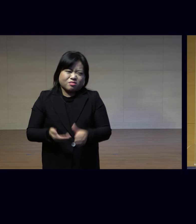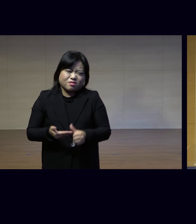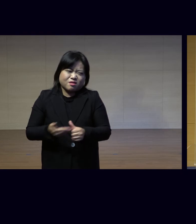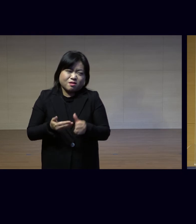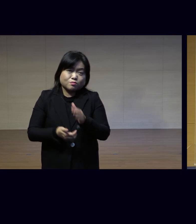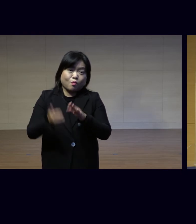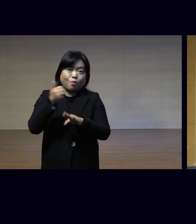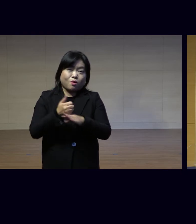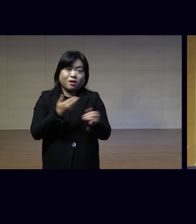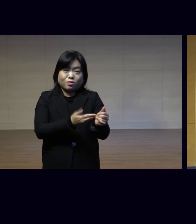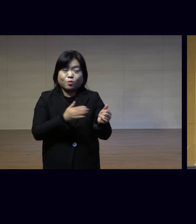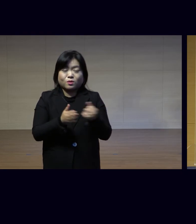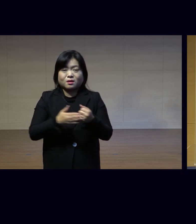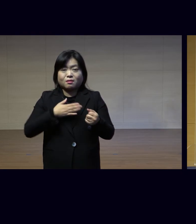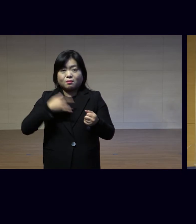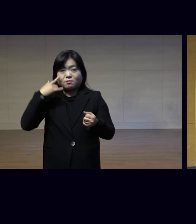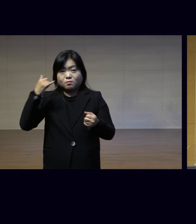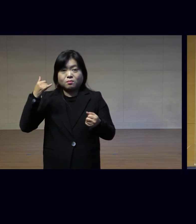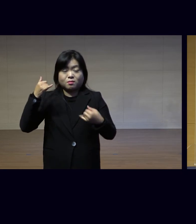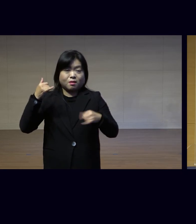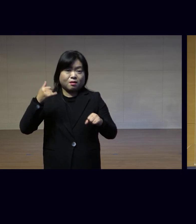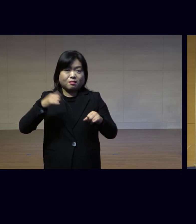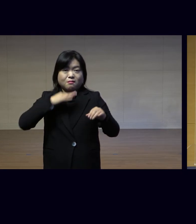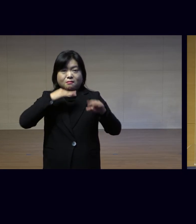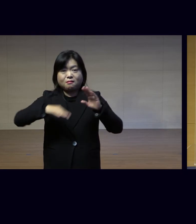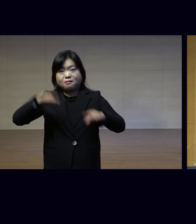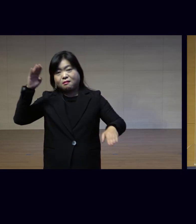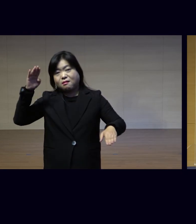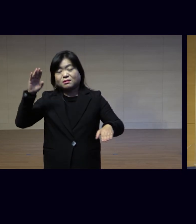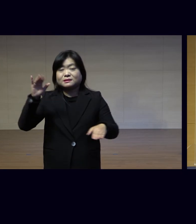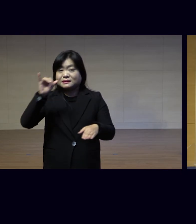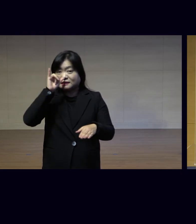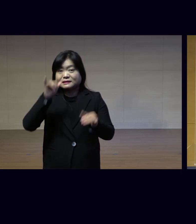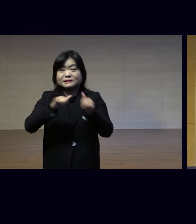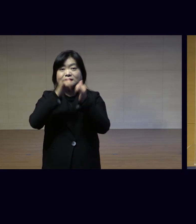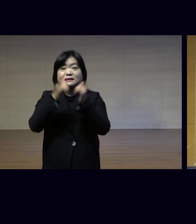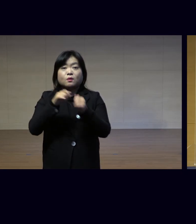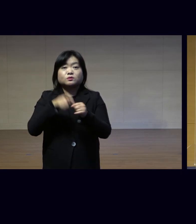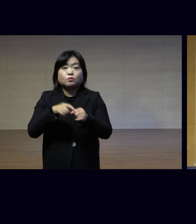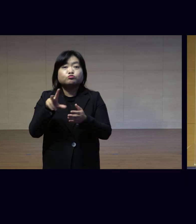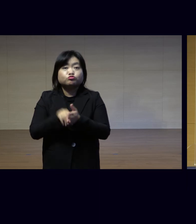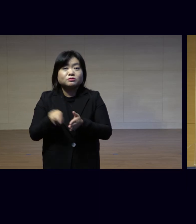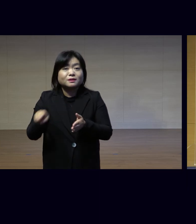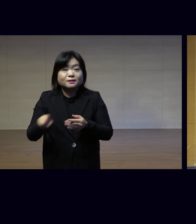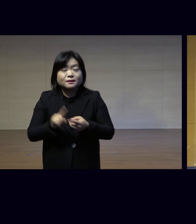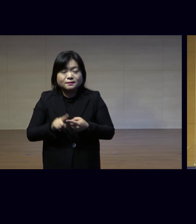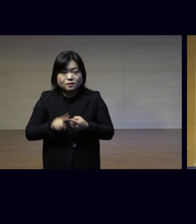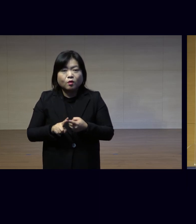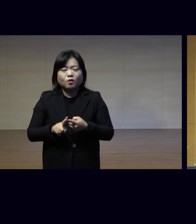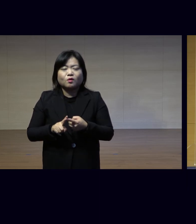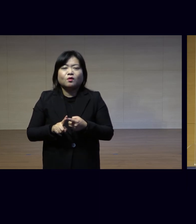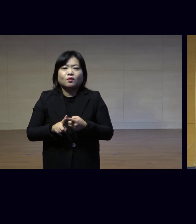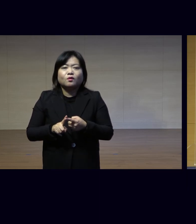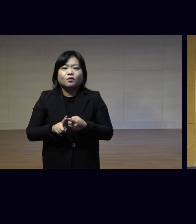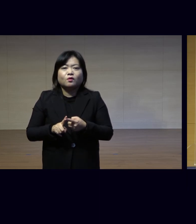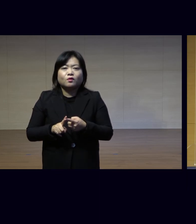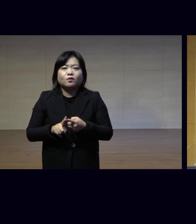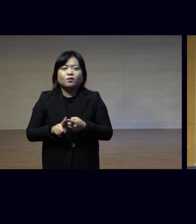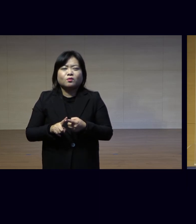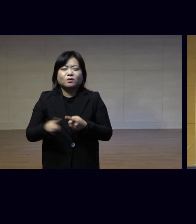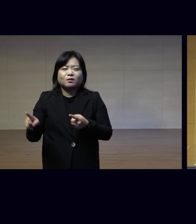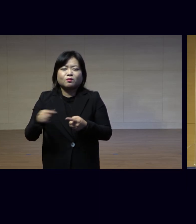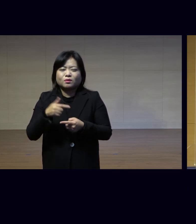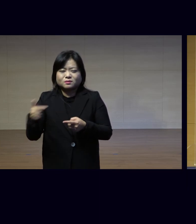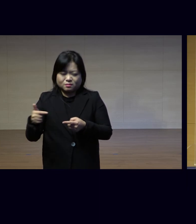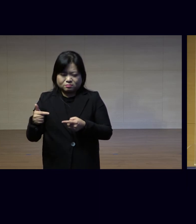출세시켜 놨더니 얘랑 나랑은 너무 이제 계층 차이가 나버리는 이런 사회적인 문제들을 굉장히